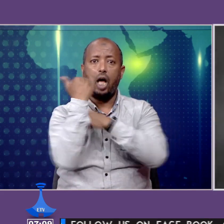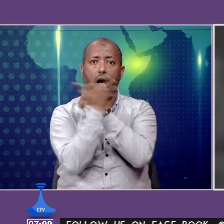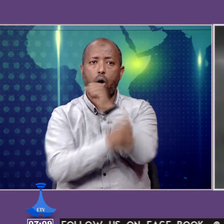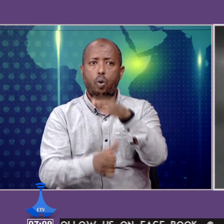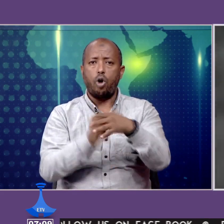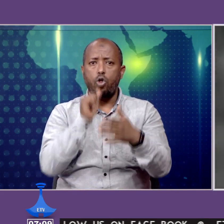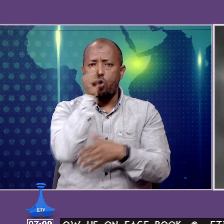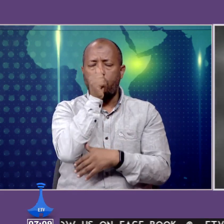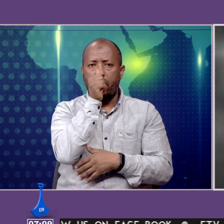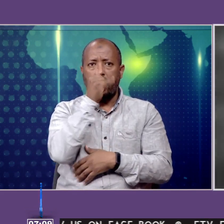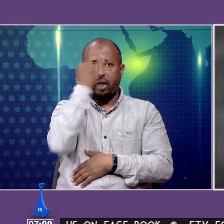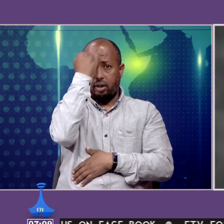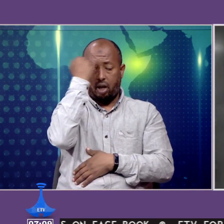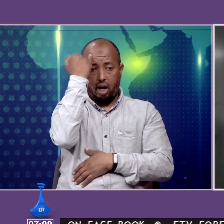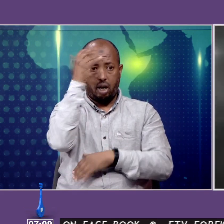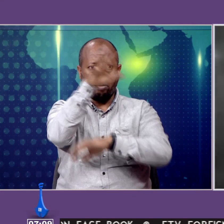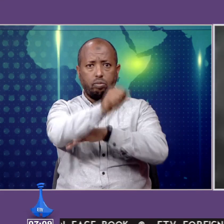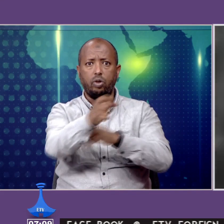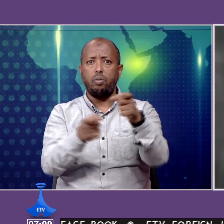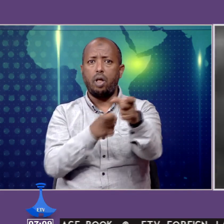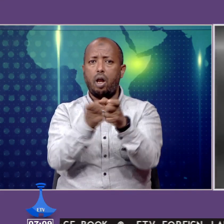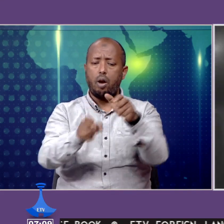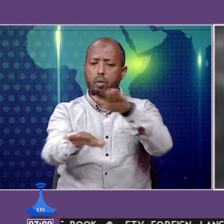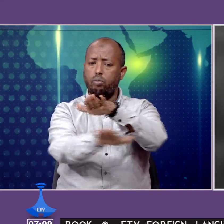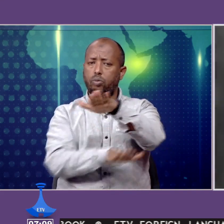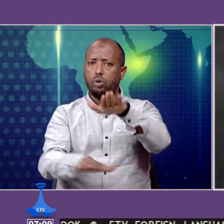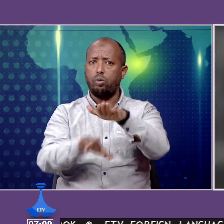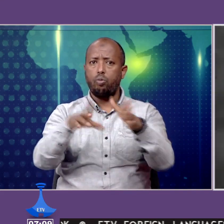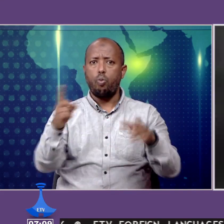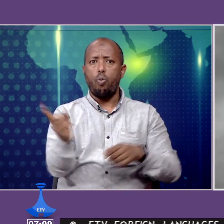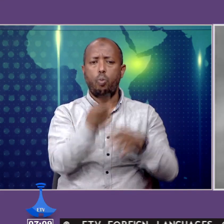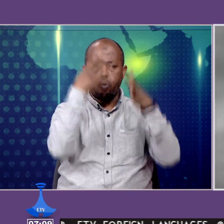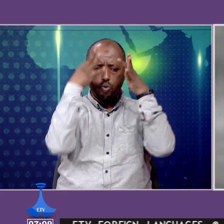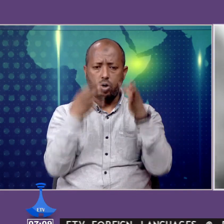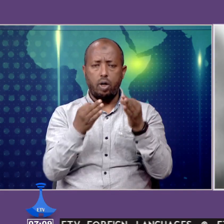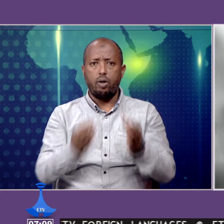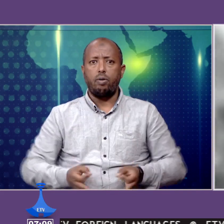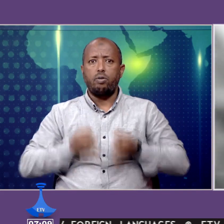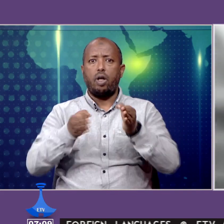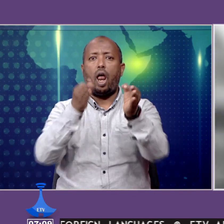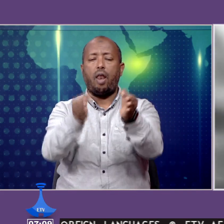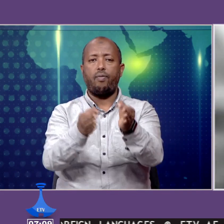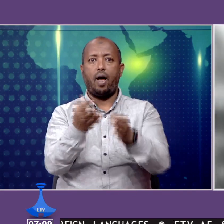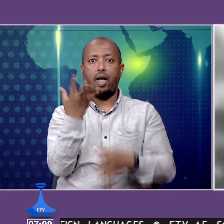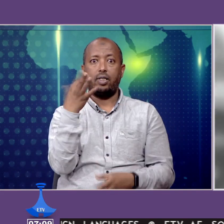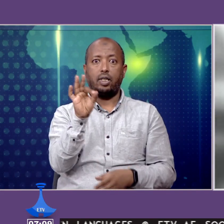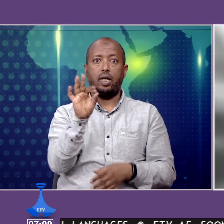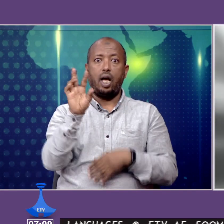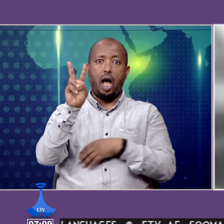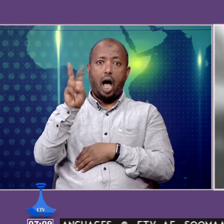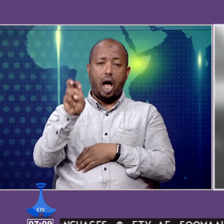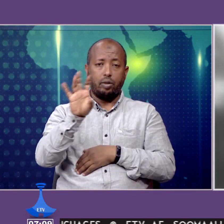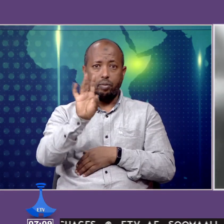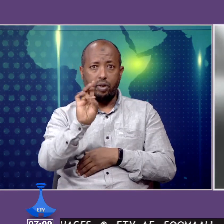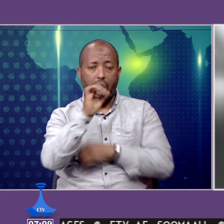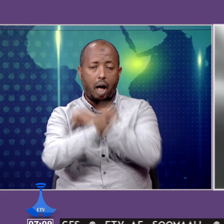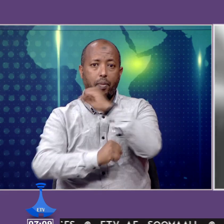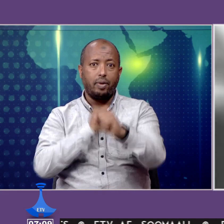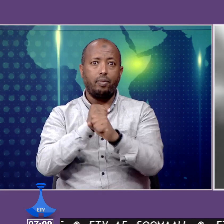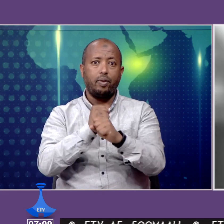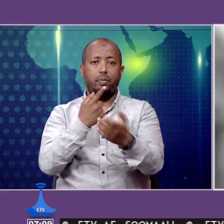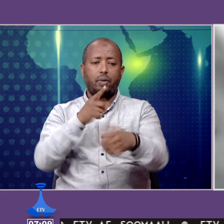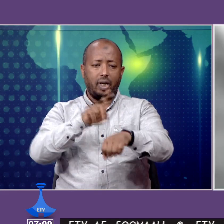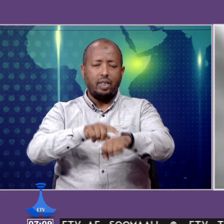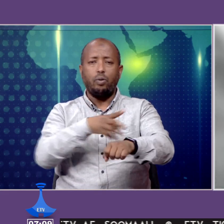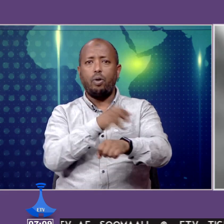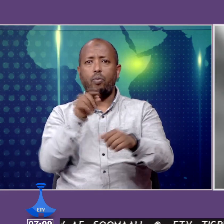በጣሊያን ቅኝ ግዛት ስር እንድትተዳደር መወሰናቸው አንዱ ነበር። በ1928 ዓ.ም በጊዜውና